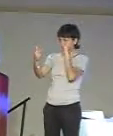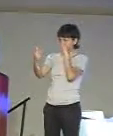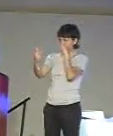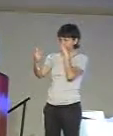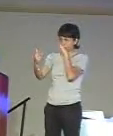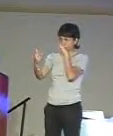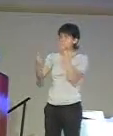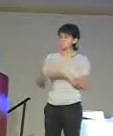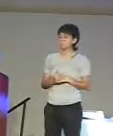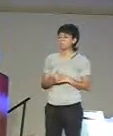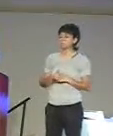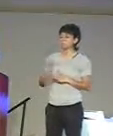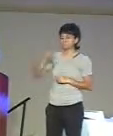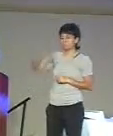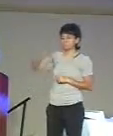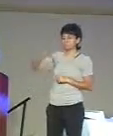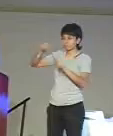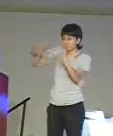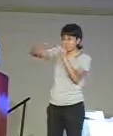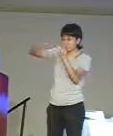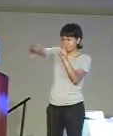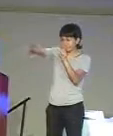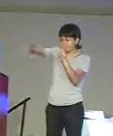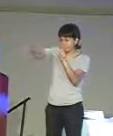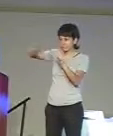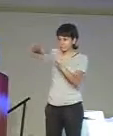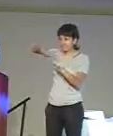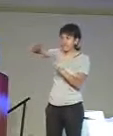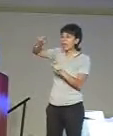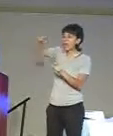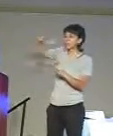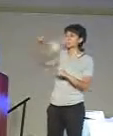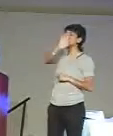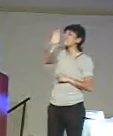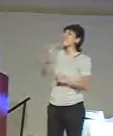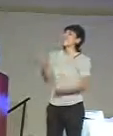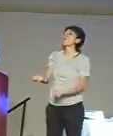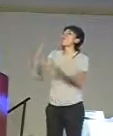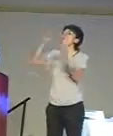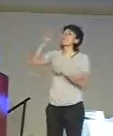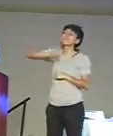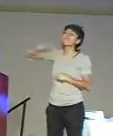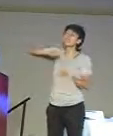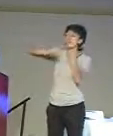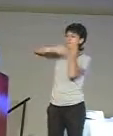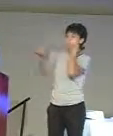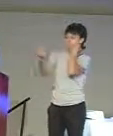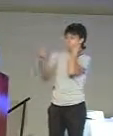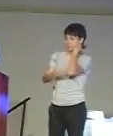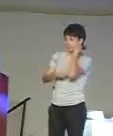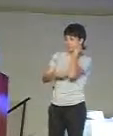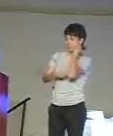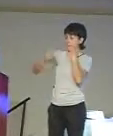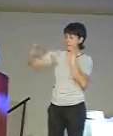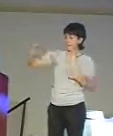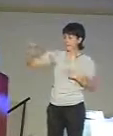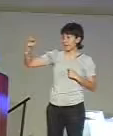lo que estamos viendo en esta tabla es el porcentaje de embarazadas VIH positivas que recibió